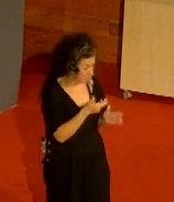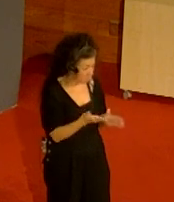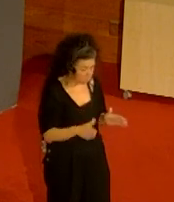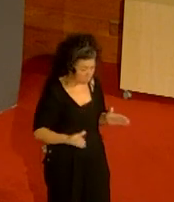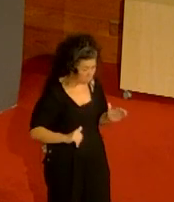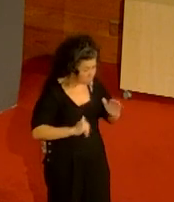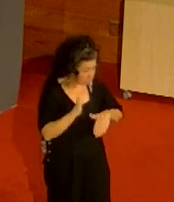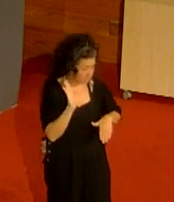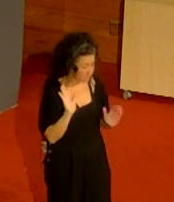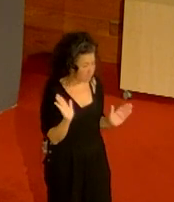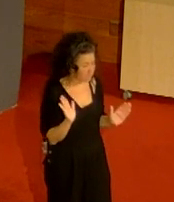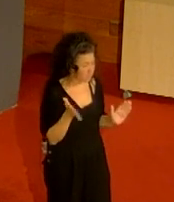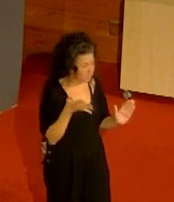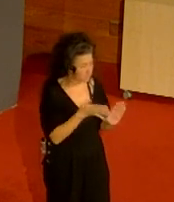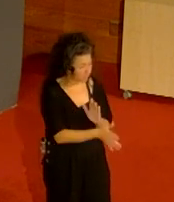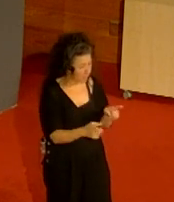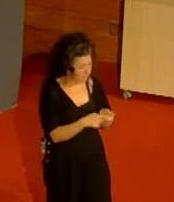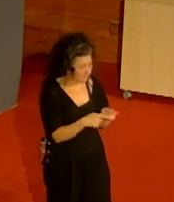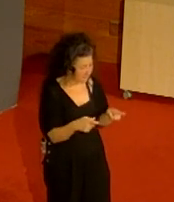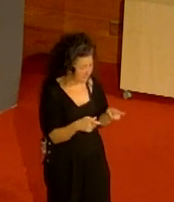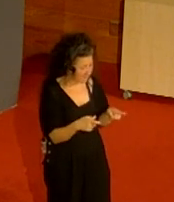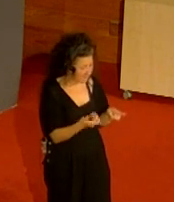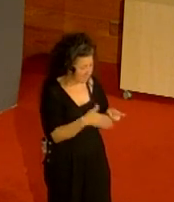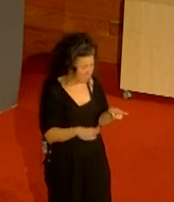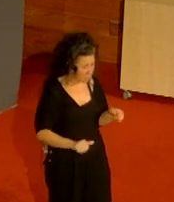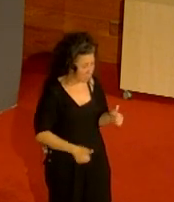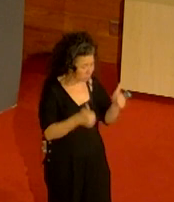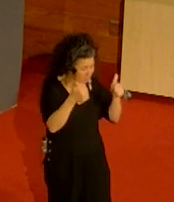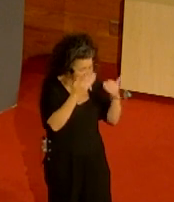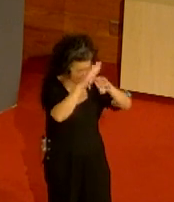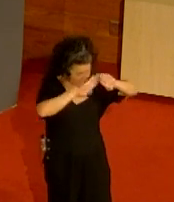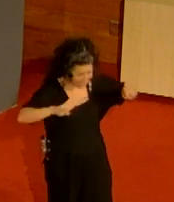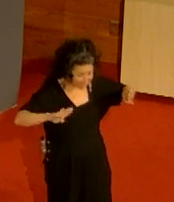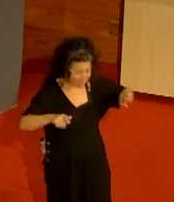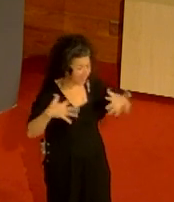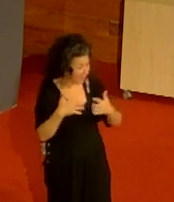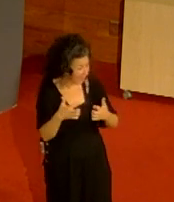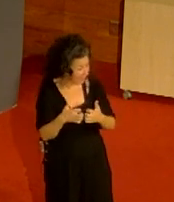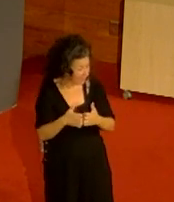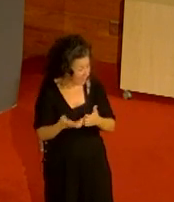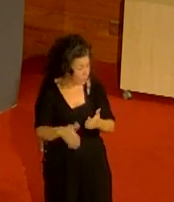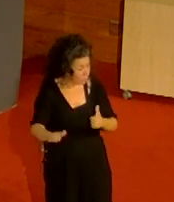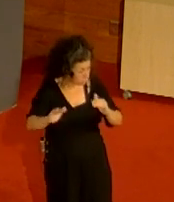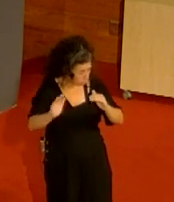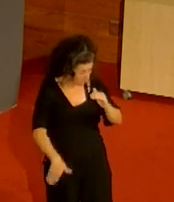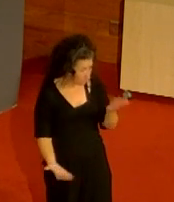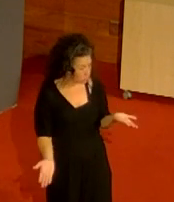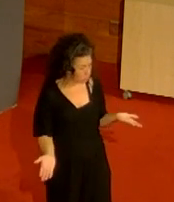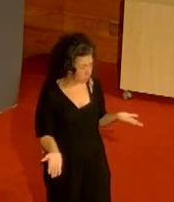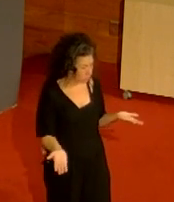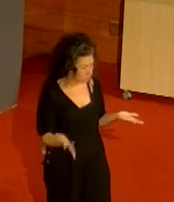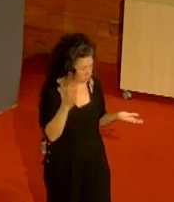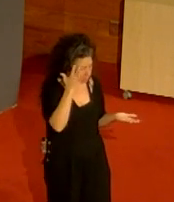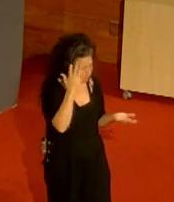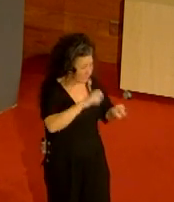sea, había más muertos en Pakistán que en Afganistán, que estaba en guerra técnica, no como Pakistán, ¿no? Y era todo en atentados. O sea, era como si hubiera un atentado como el de Bruselas